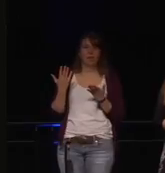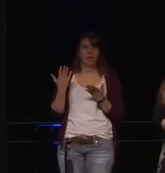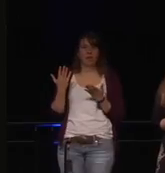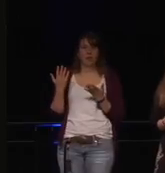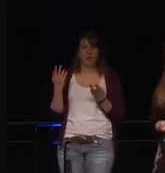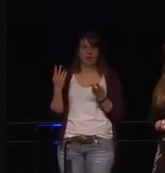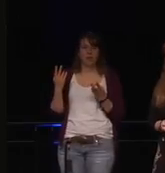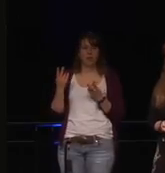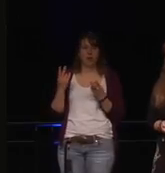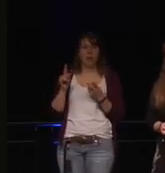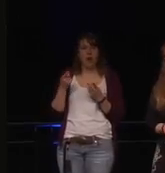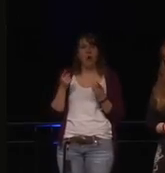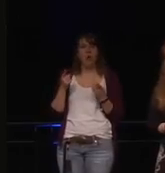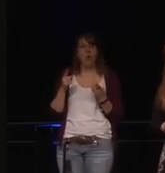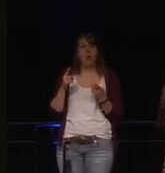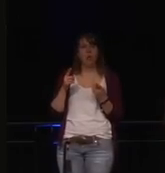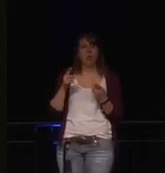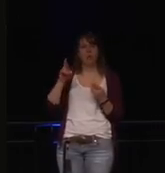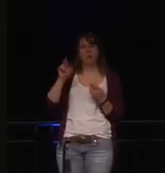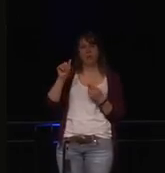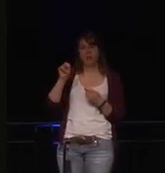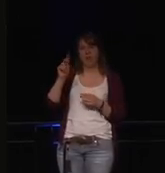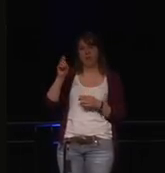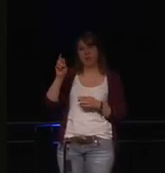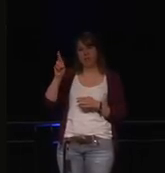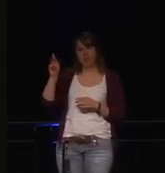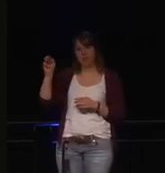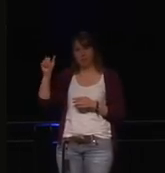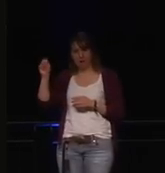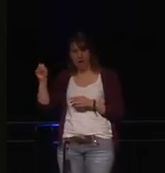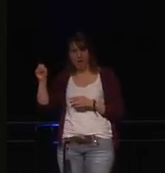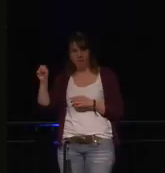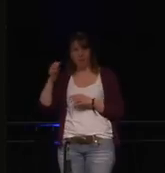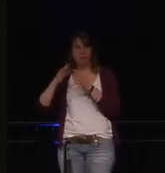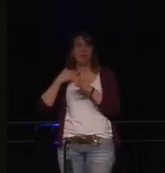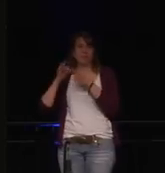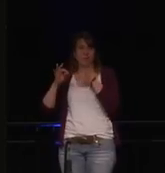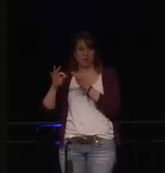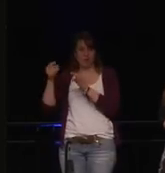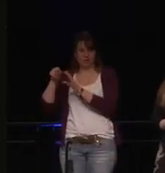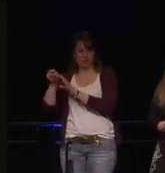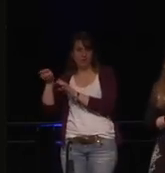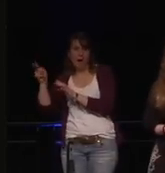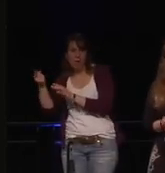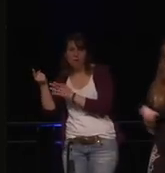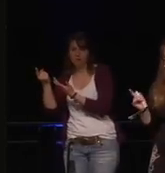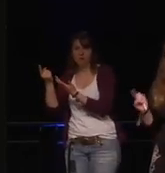de las opciones de la persona que hace el Internet of Dongs, que